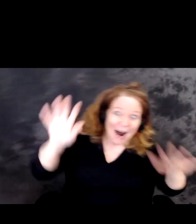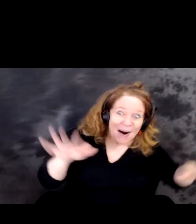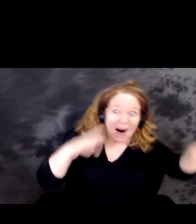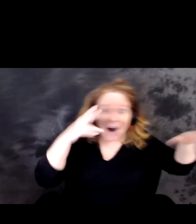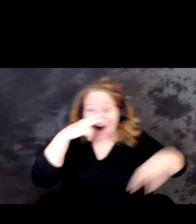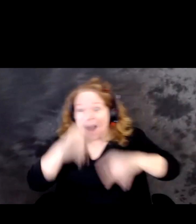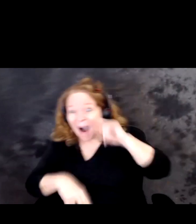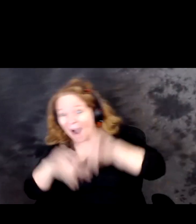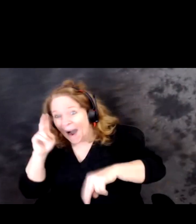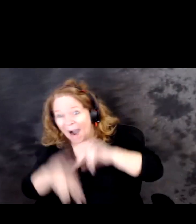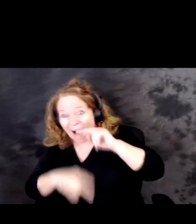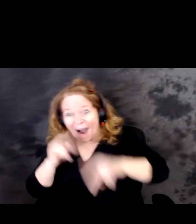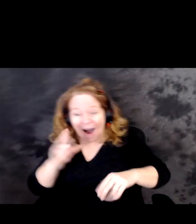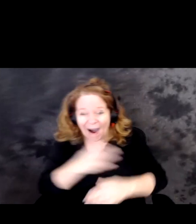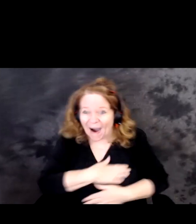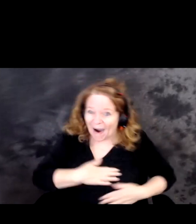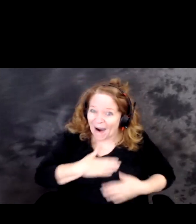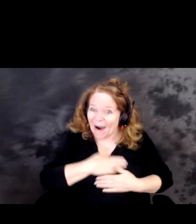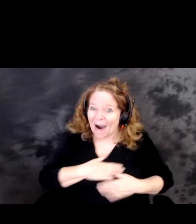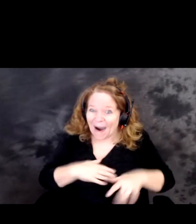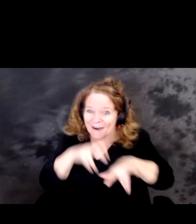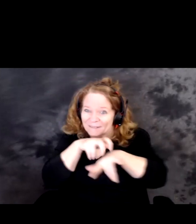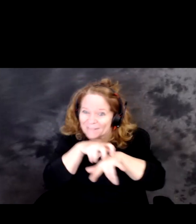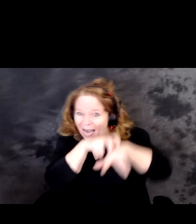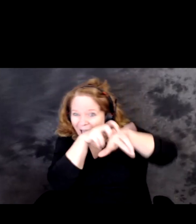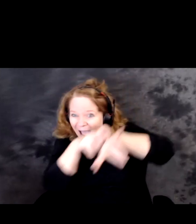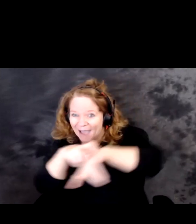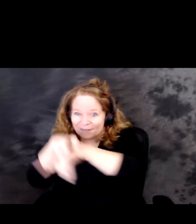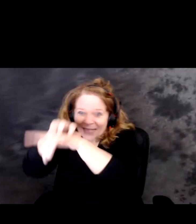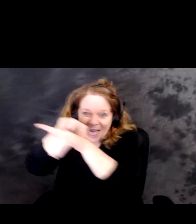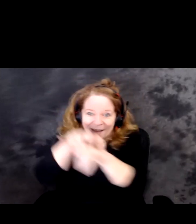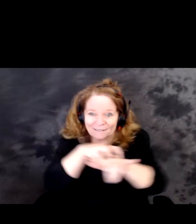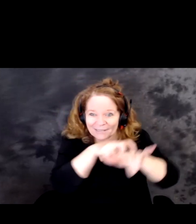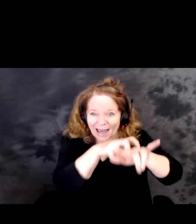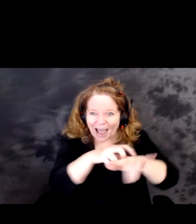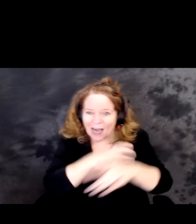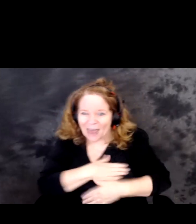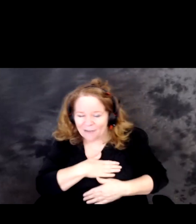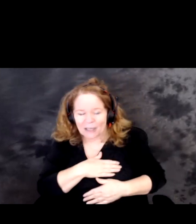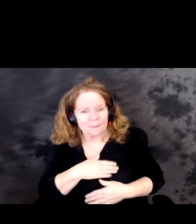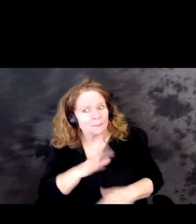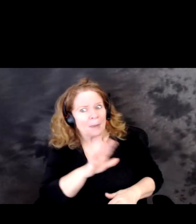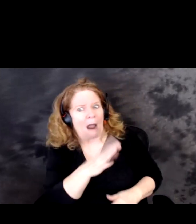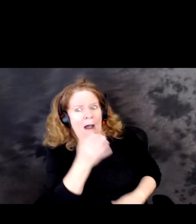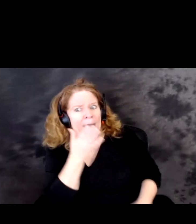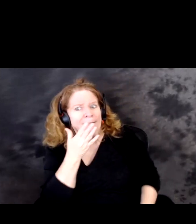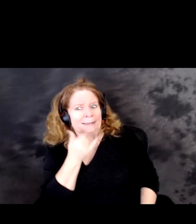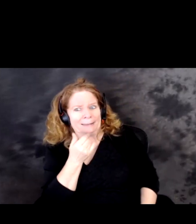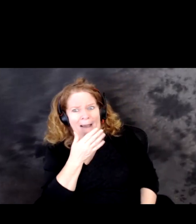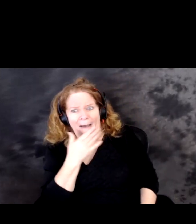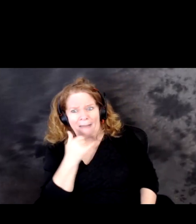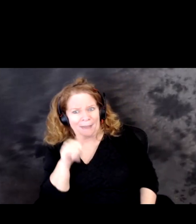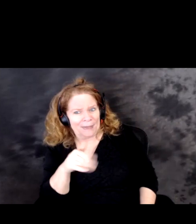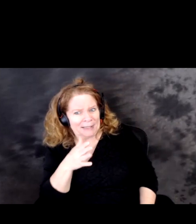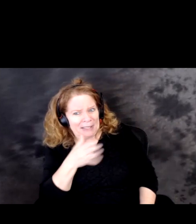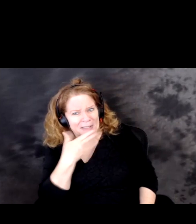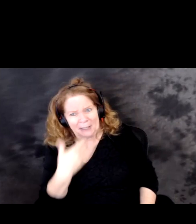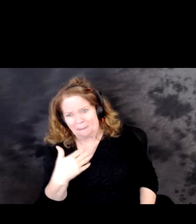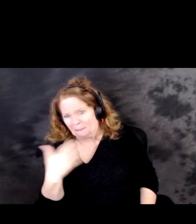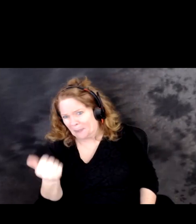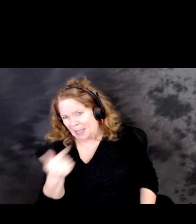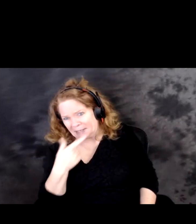Decía Marvin. Esto es tan divertido. Me encanta volar por el cielo, dijo Marvin.